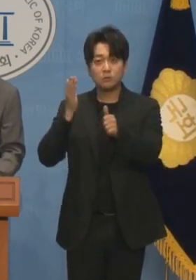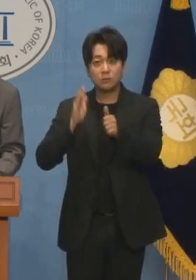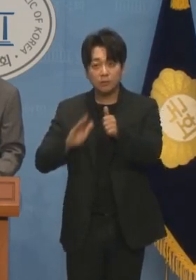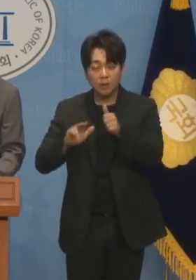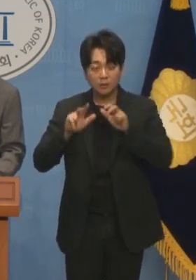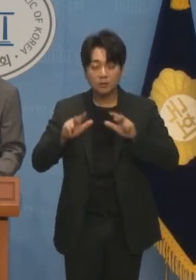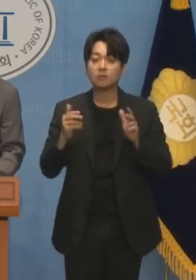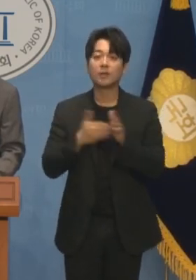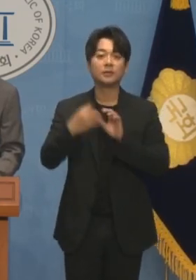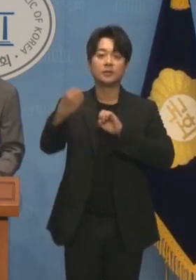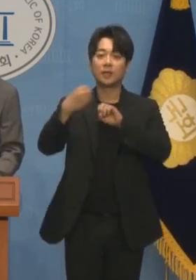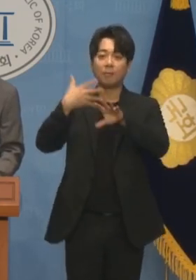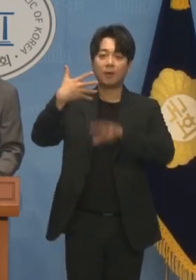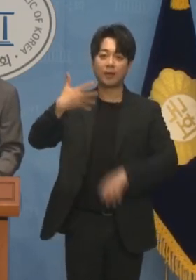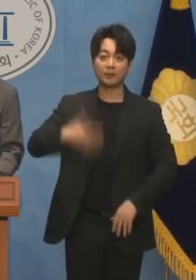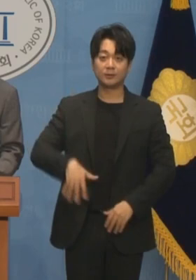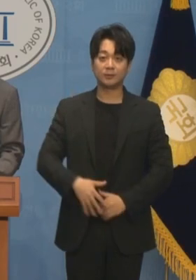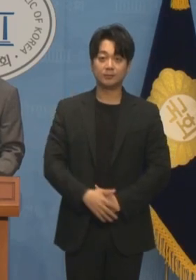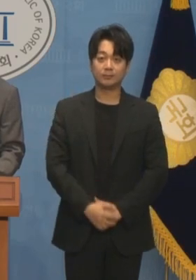답변을 주고 있지 않습니다.